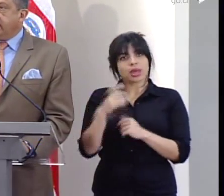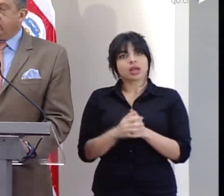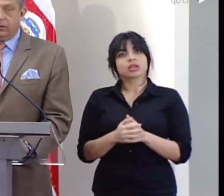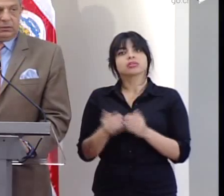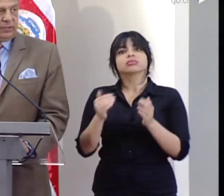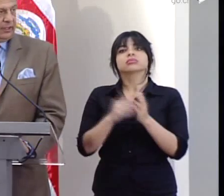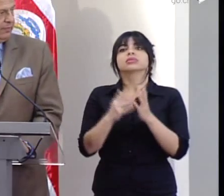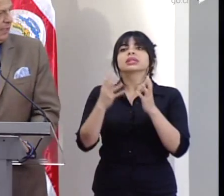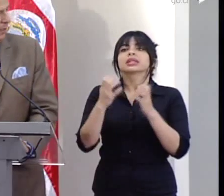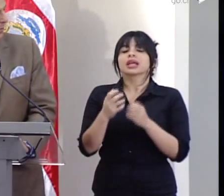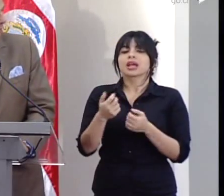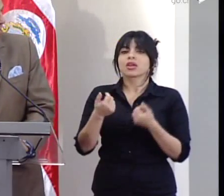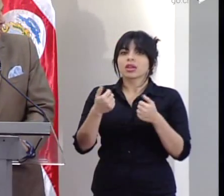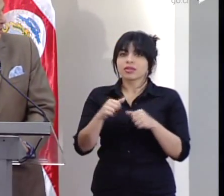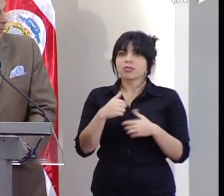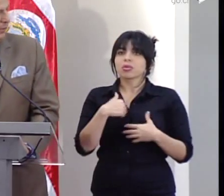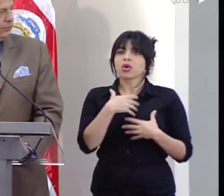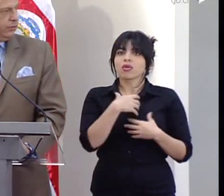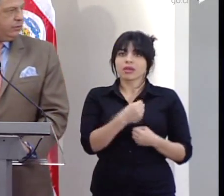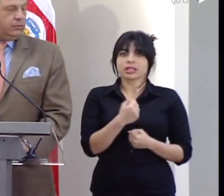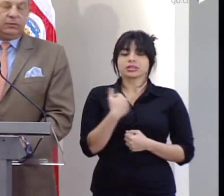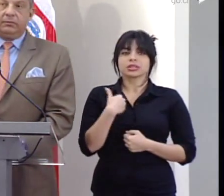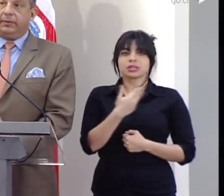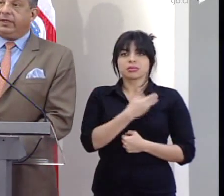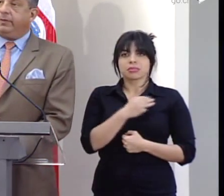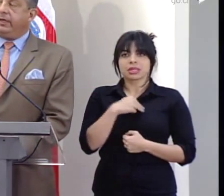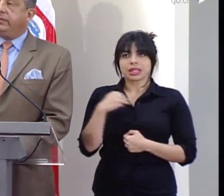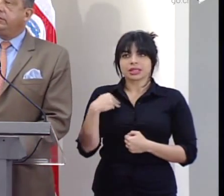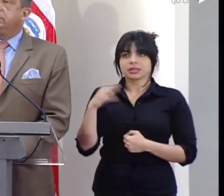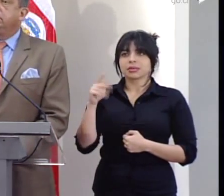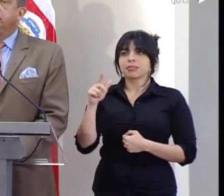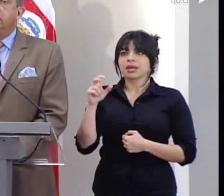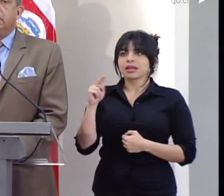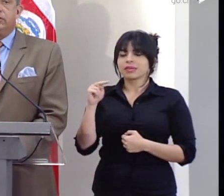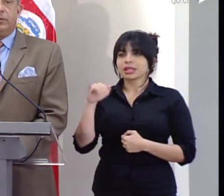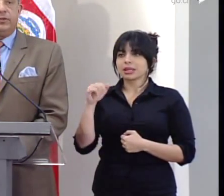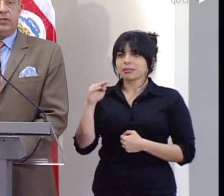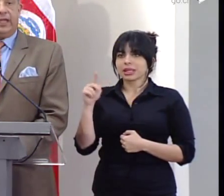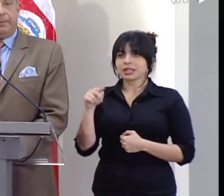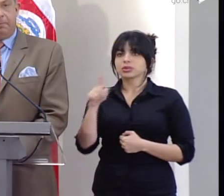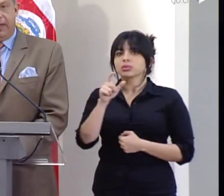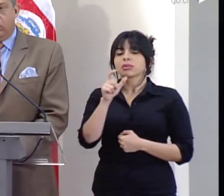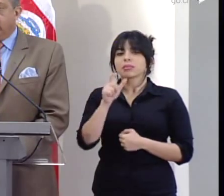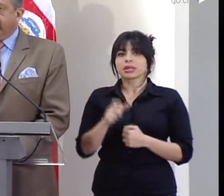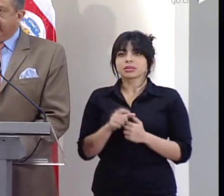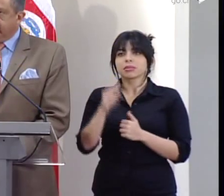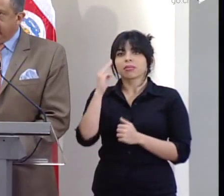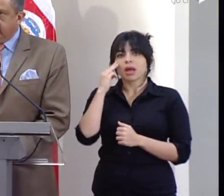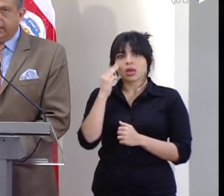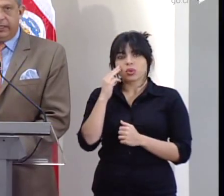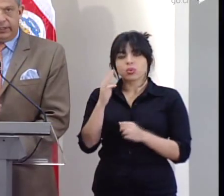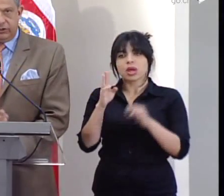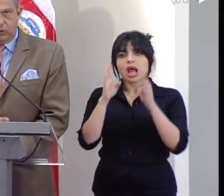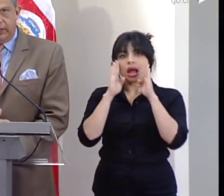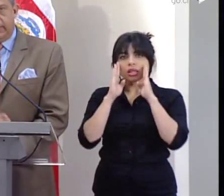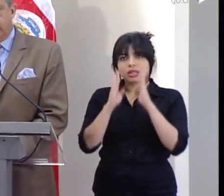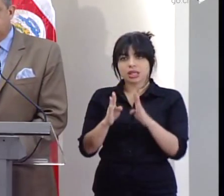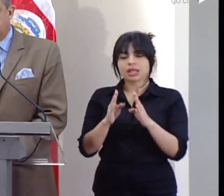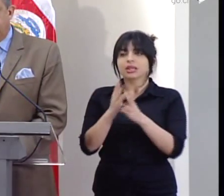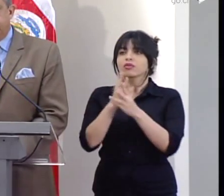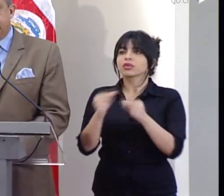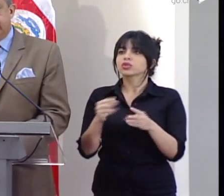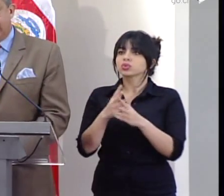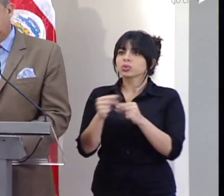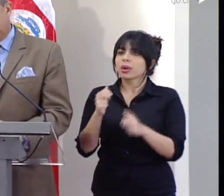más, quiero ratificar mi confianza en el ministro Melvin Jiménez. Es una persona madura que atiende y resuelve